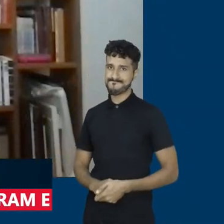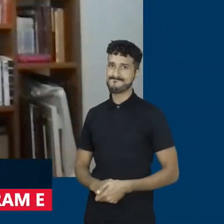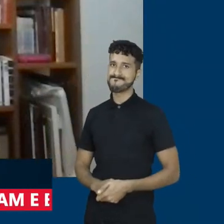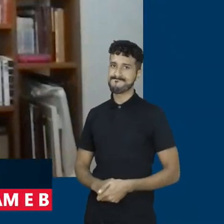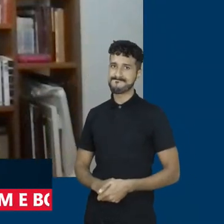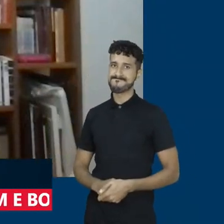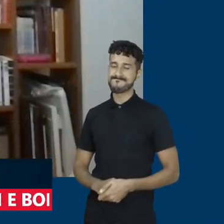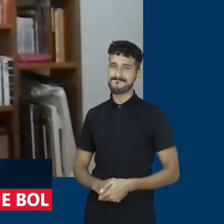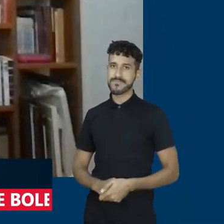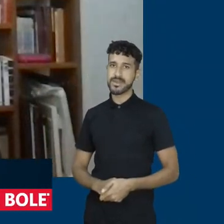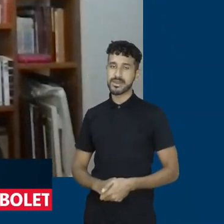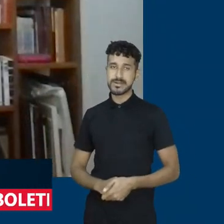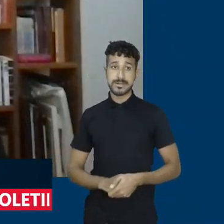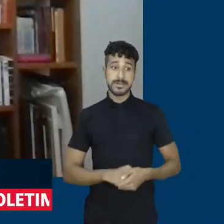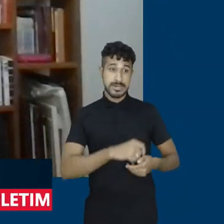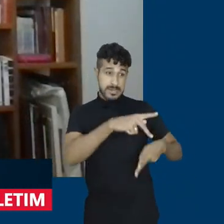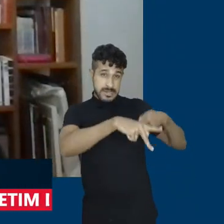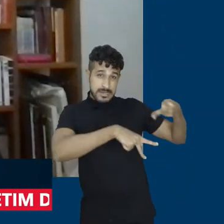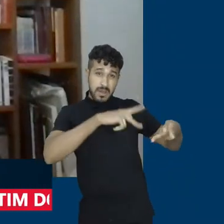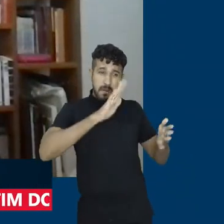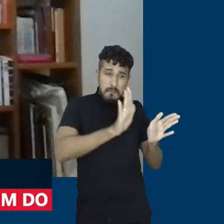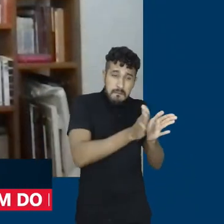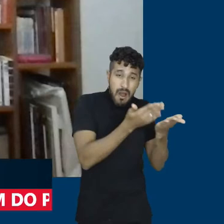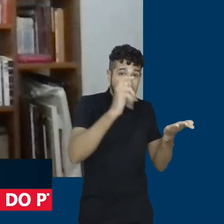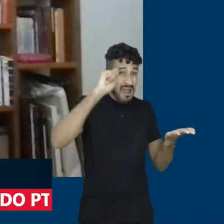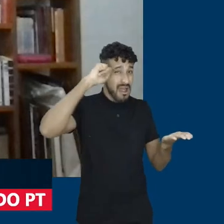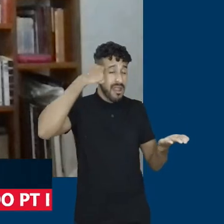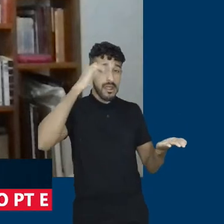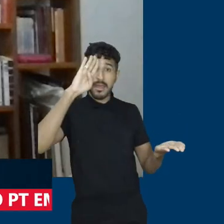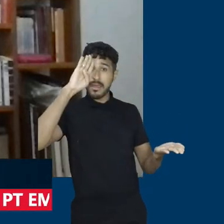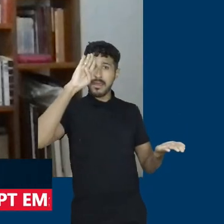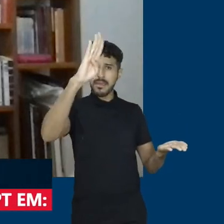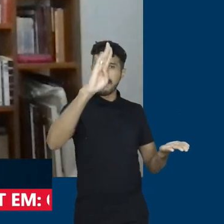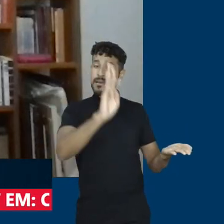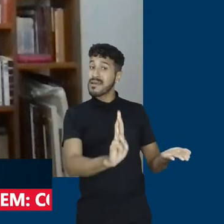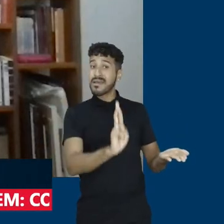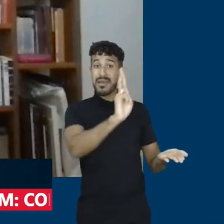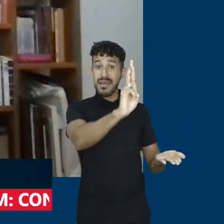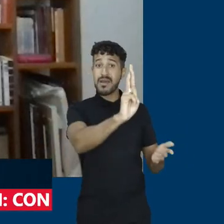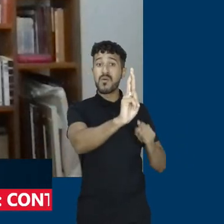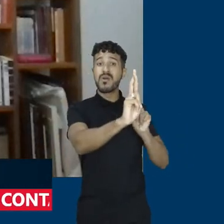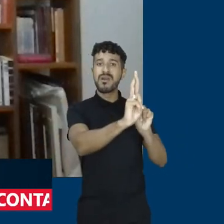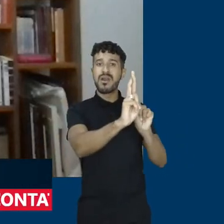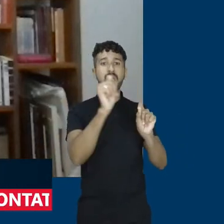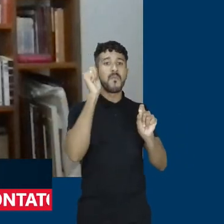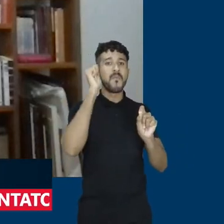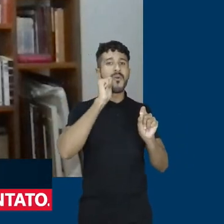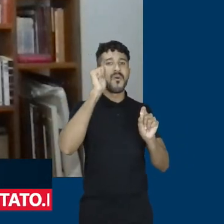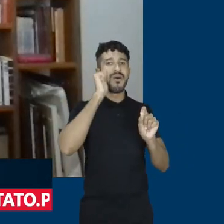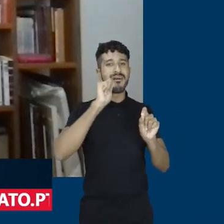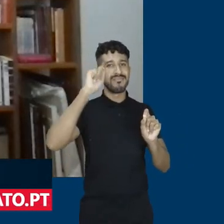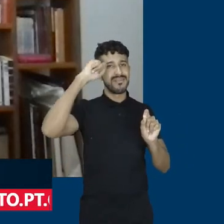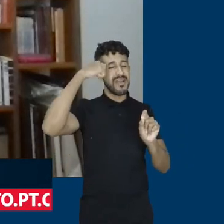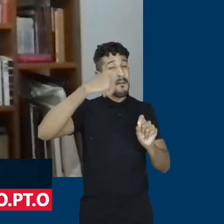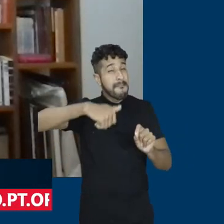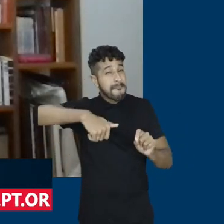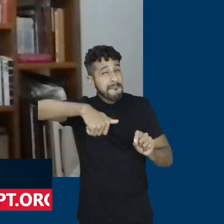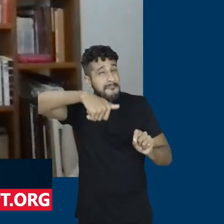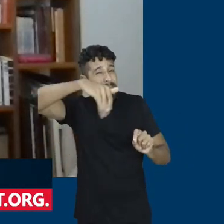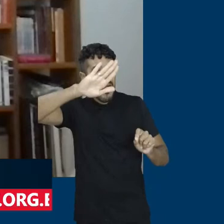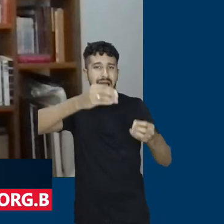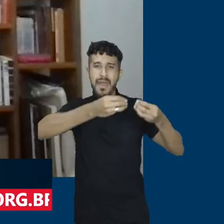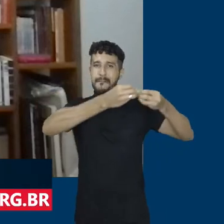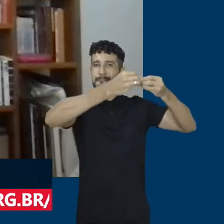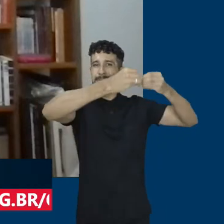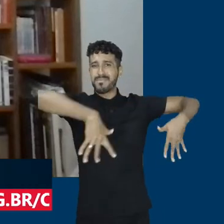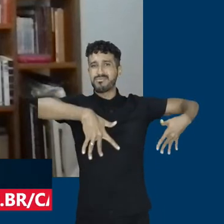A população pobre, negra, em especial, chefiadas por mulheres, é a mais vulnerável no Brasil. Por